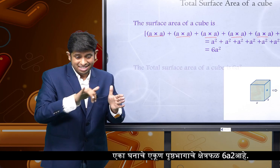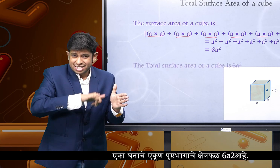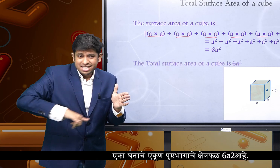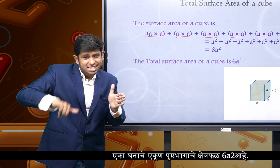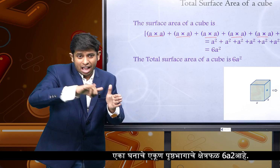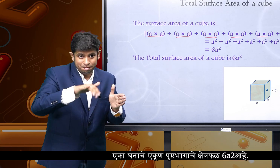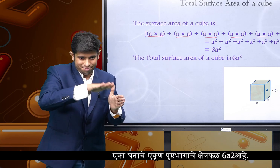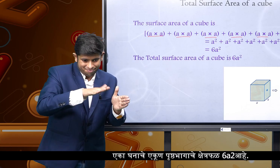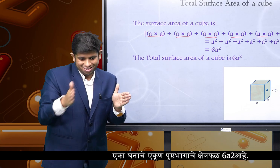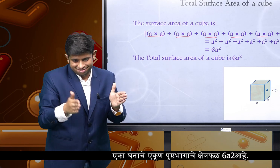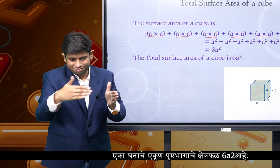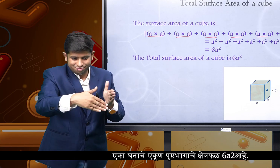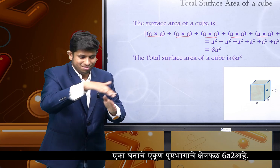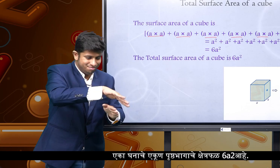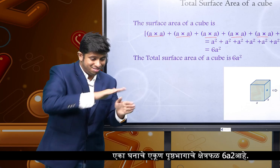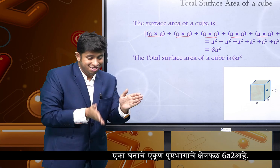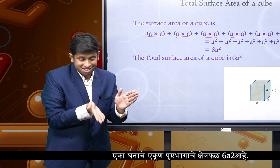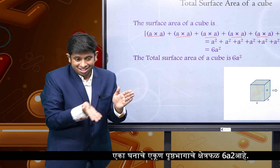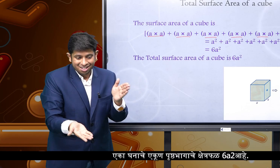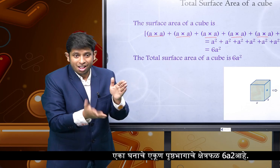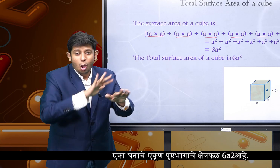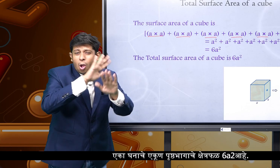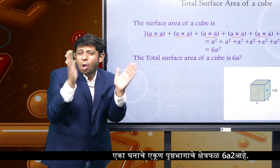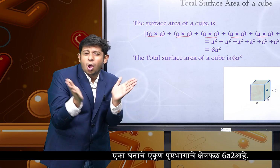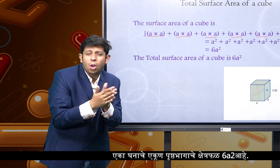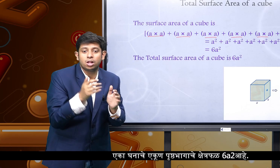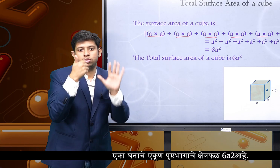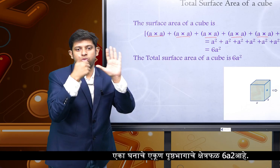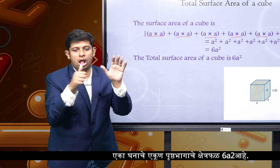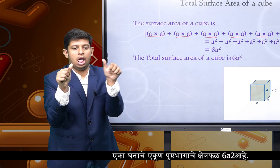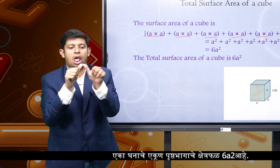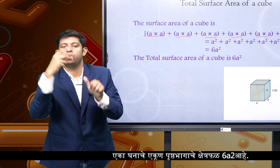एका घनाचे एकूण पृष्ठभागाचे क्षेत्रफळ 6A चा वर्ग आहे.